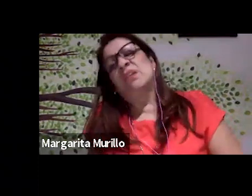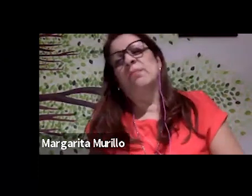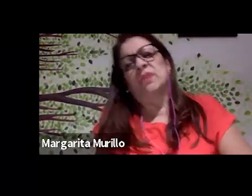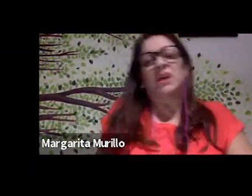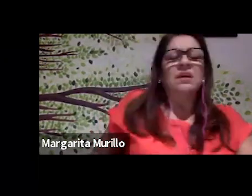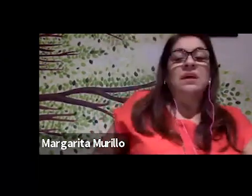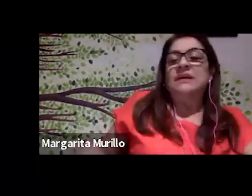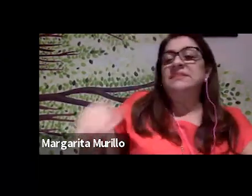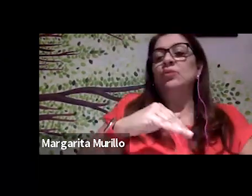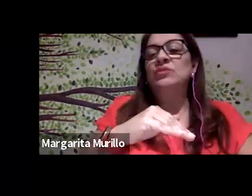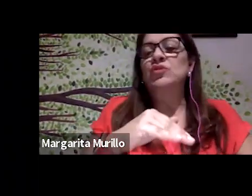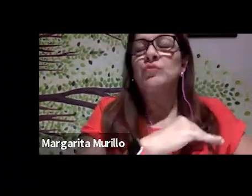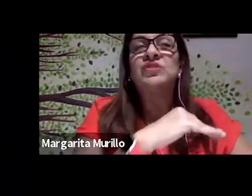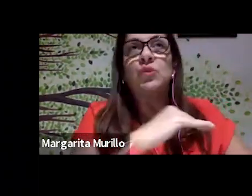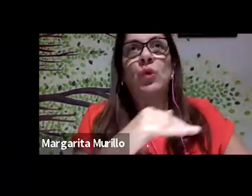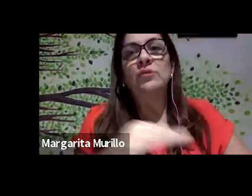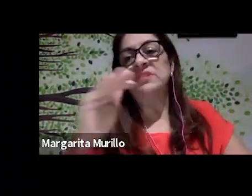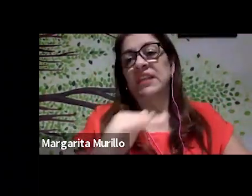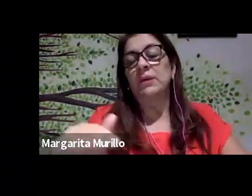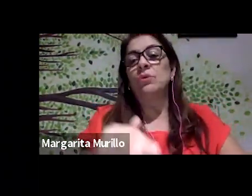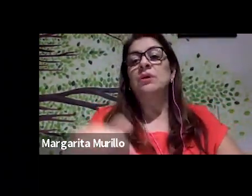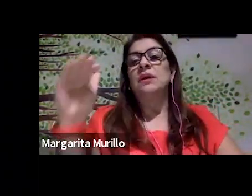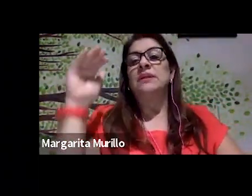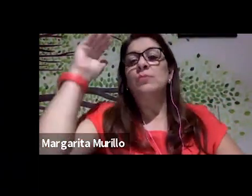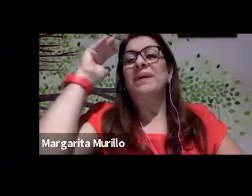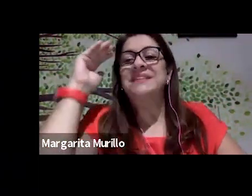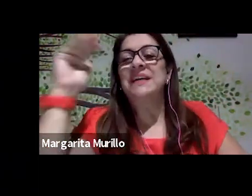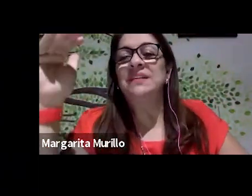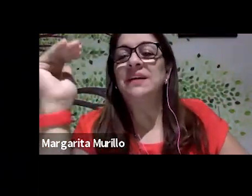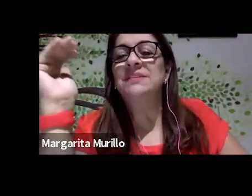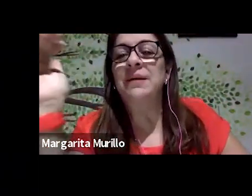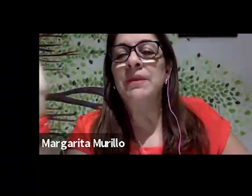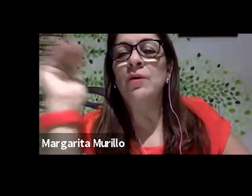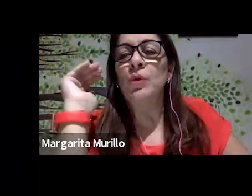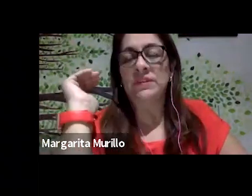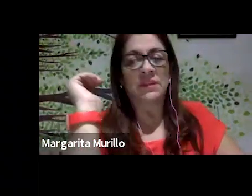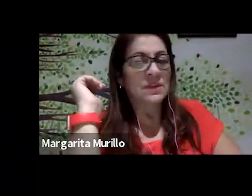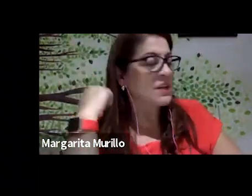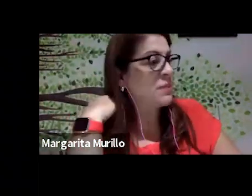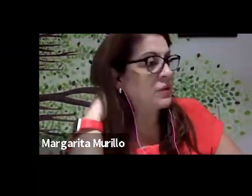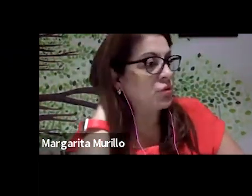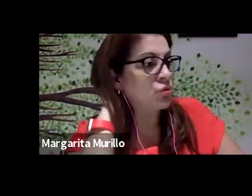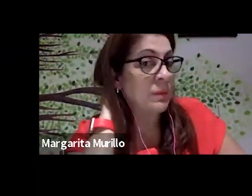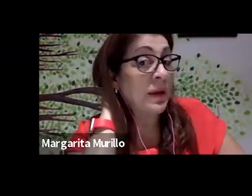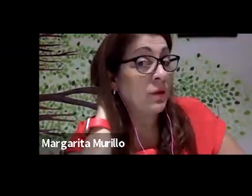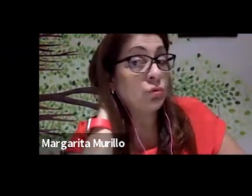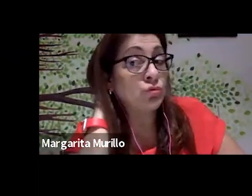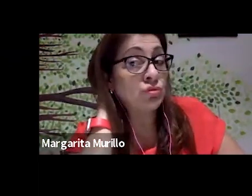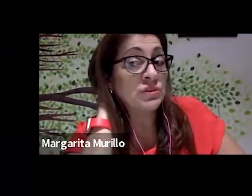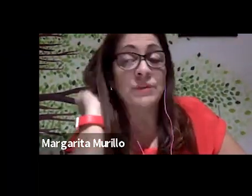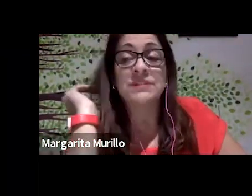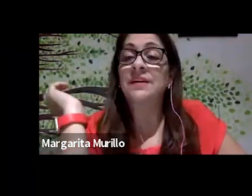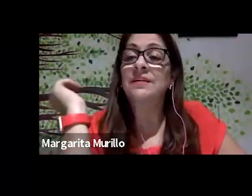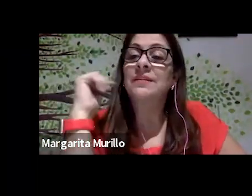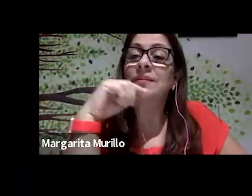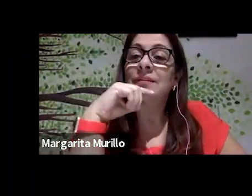la pierna Porque casi que uno es como un cirujano de cerebro y tiene un paciente que está en vida o muerte esperando tu llamada o